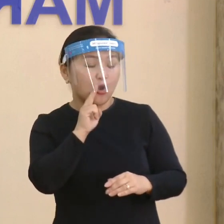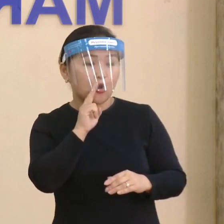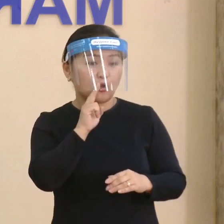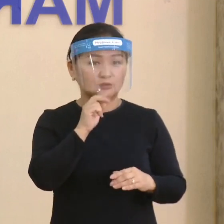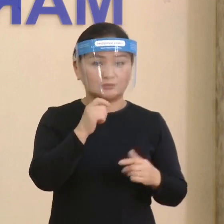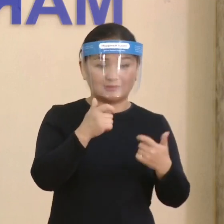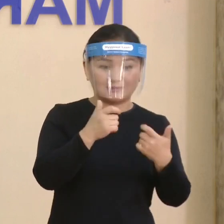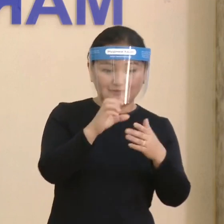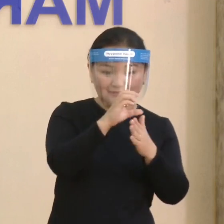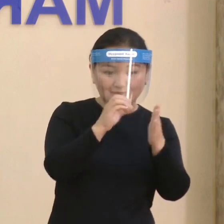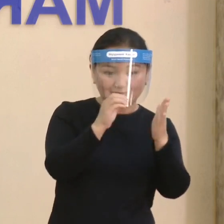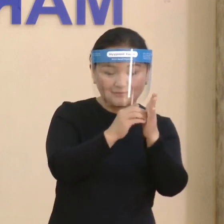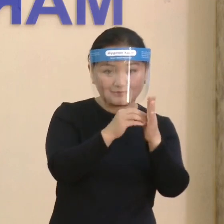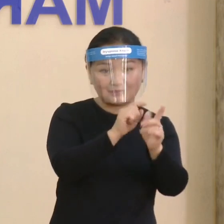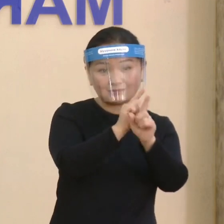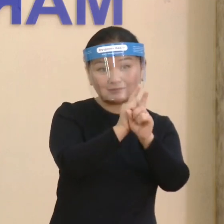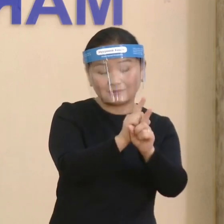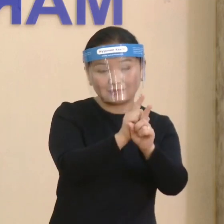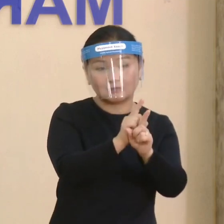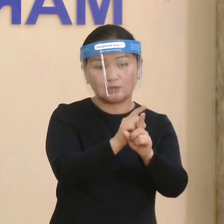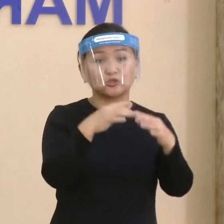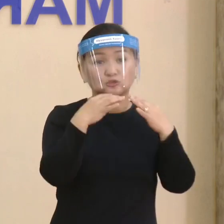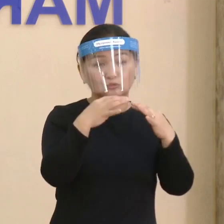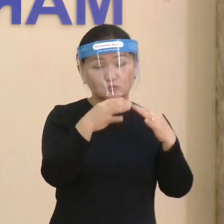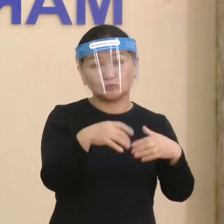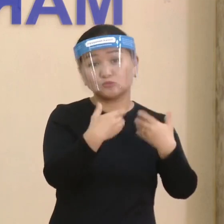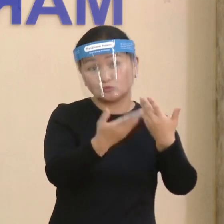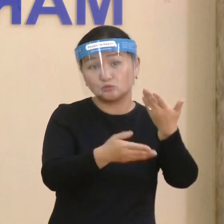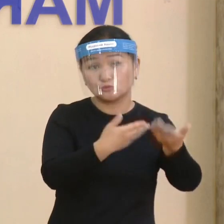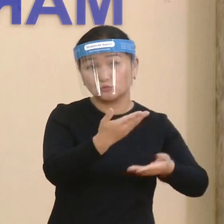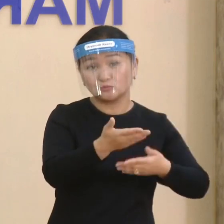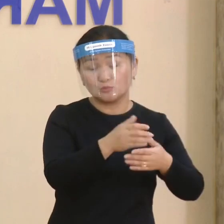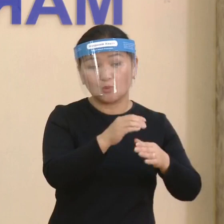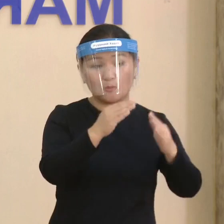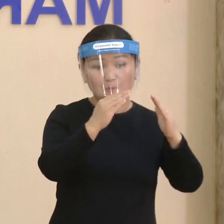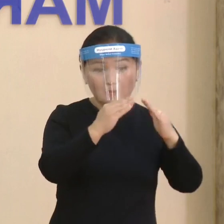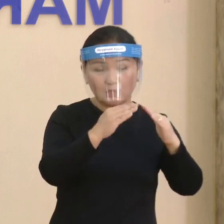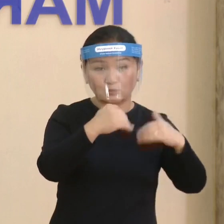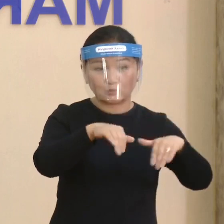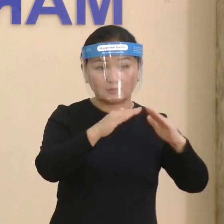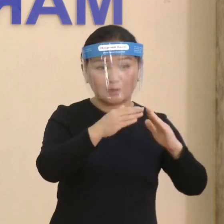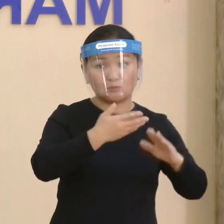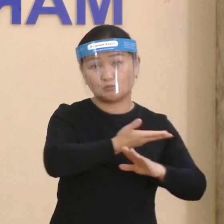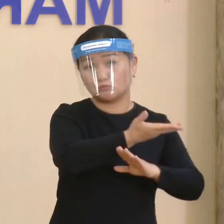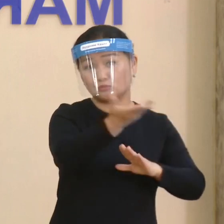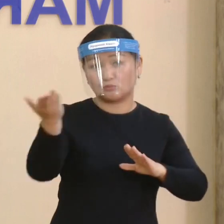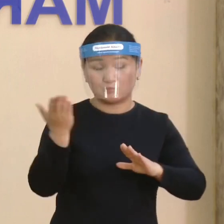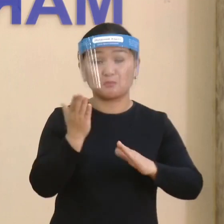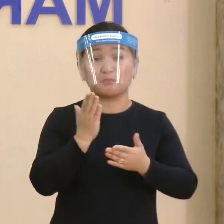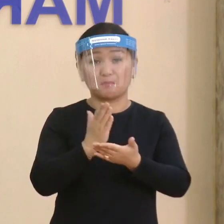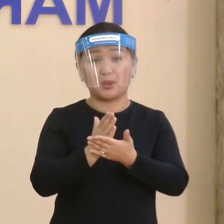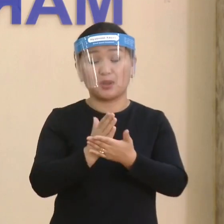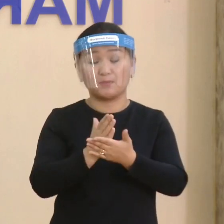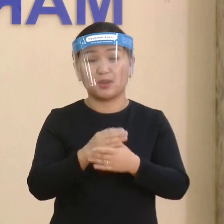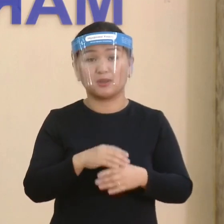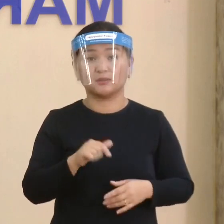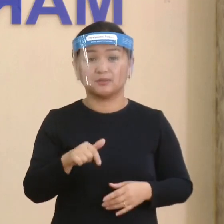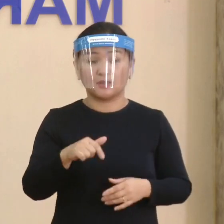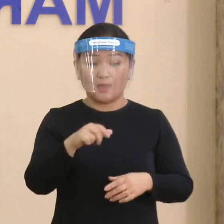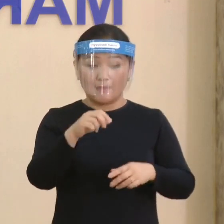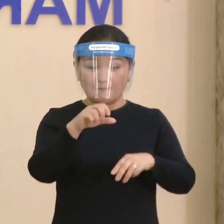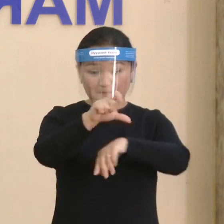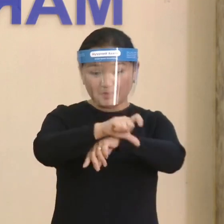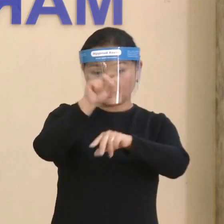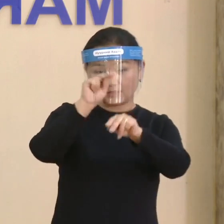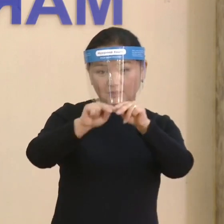хэмжээ ийм байх ёстой маа гэдэг зөвлөмжийг бол гаргаж бүх байруудад бол өгсөн байгаа. Тэгээ энэ дээрээ бол мэрэгжлийн